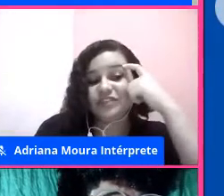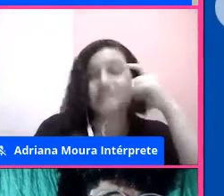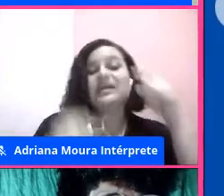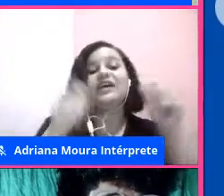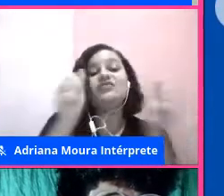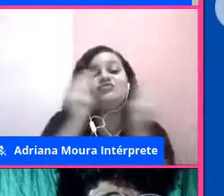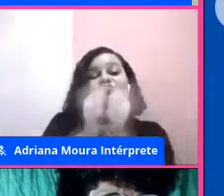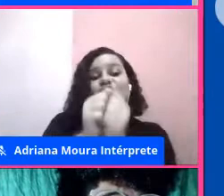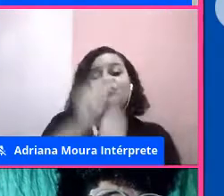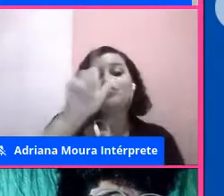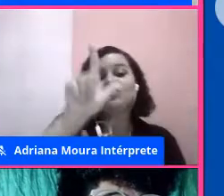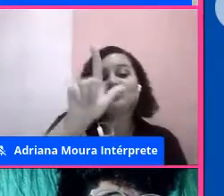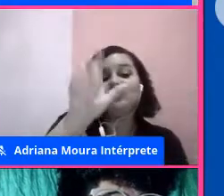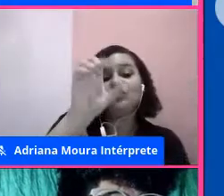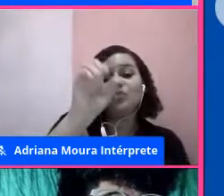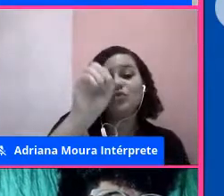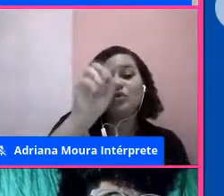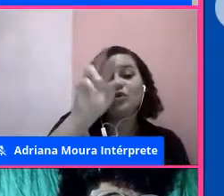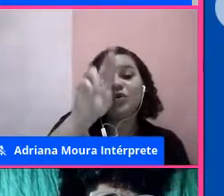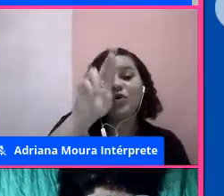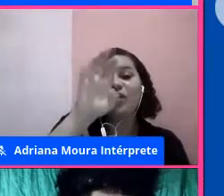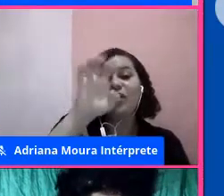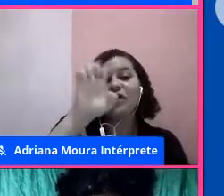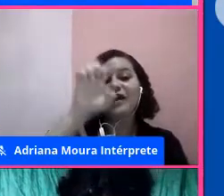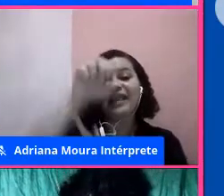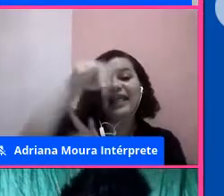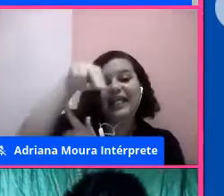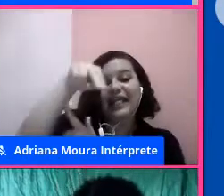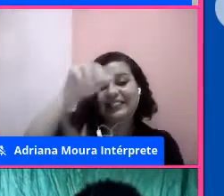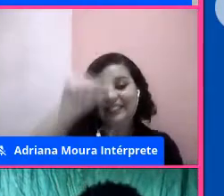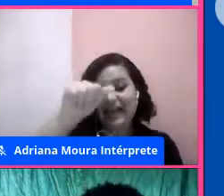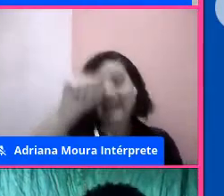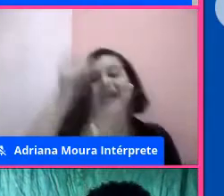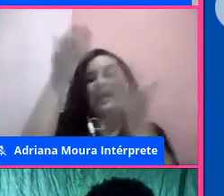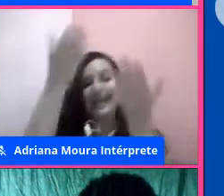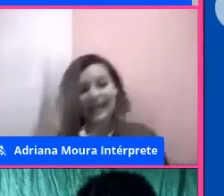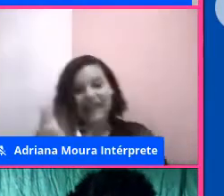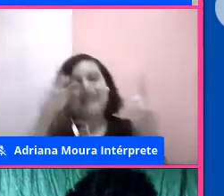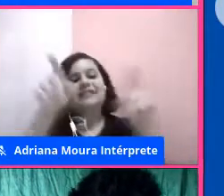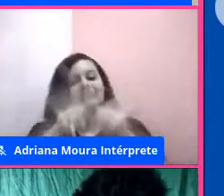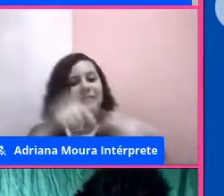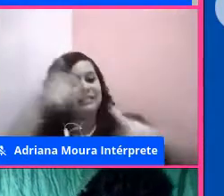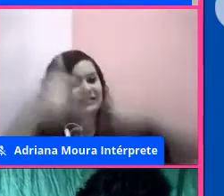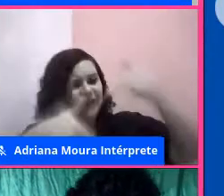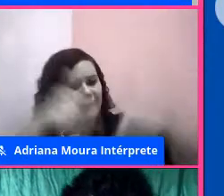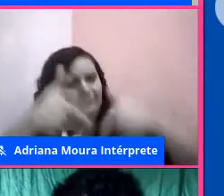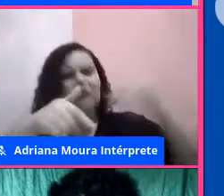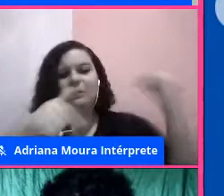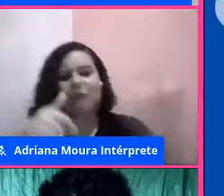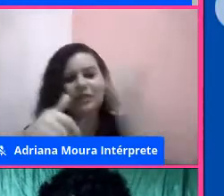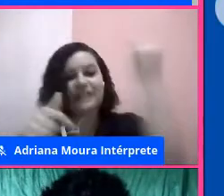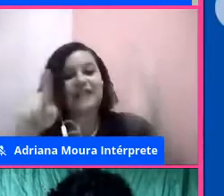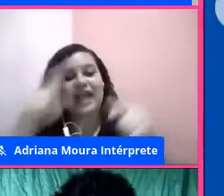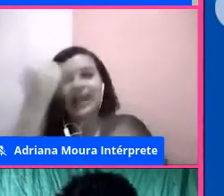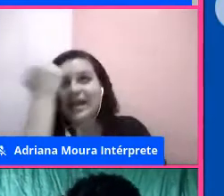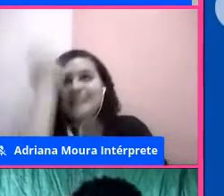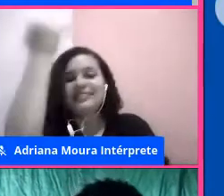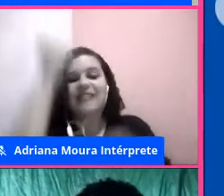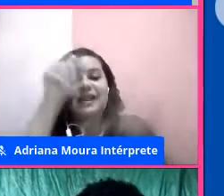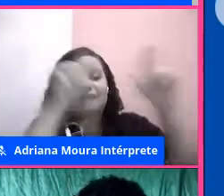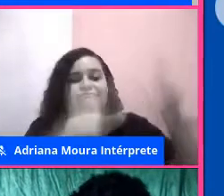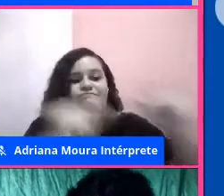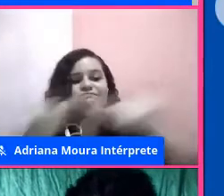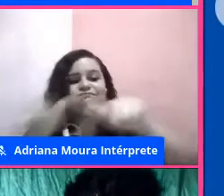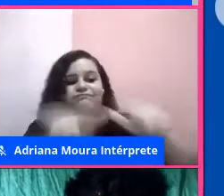um trabalho fantástico, teve uma repercussão muito grande. Ela desenvolveu um piso tátil, o Just